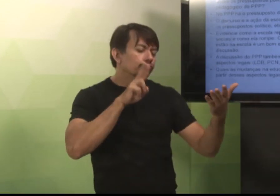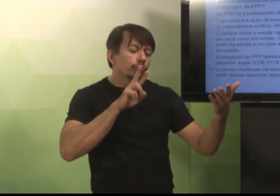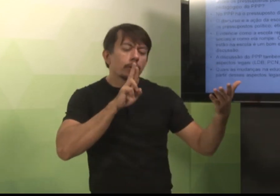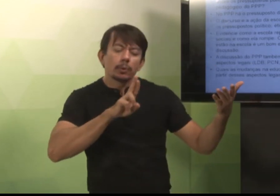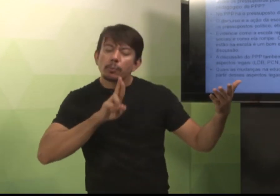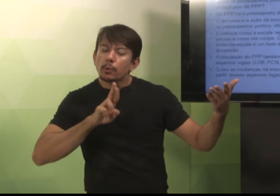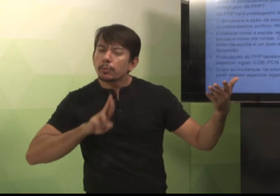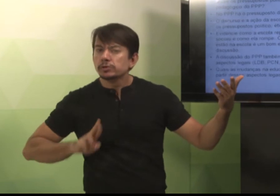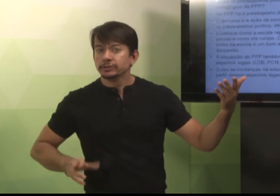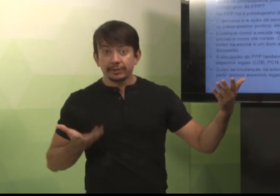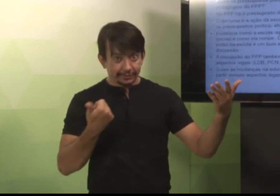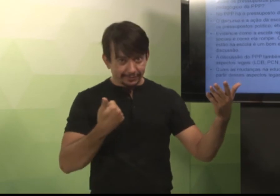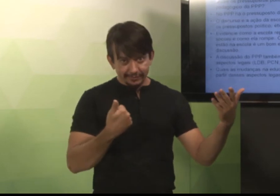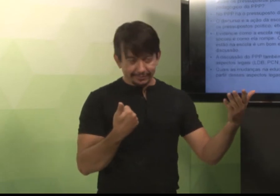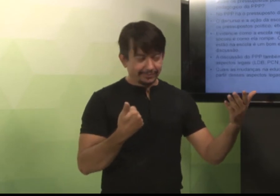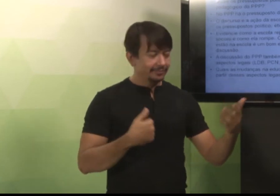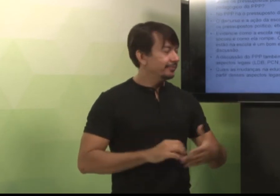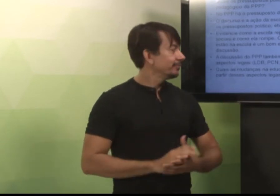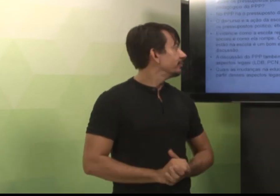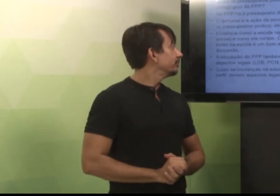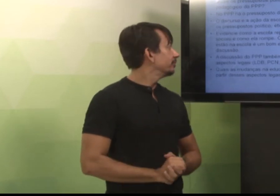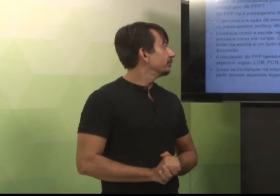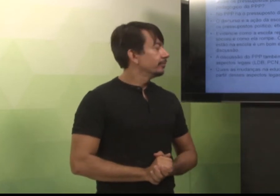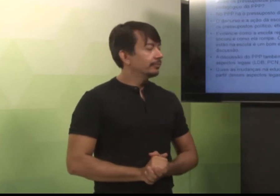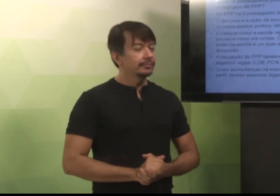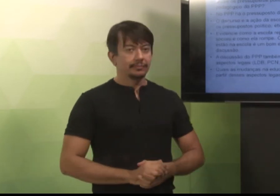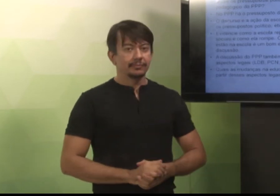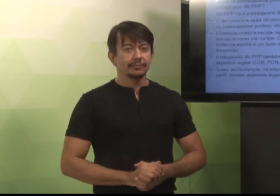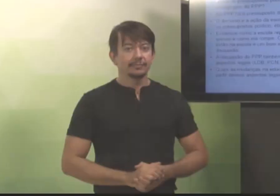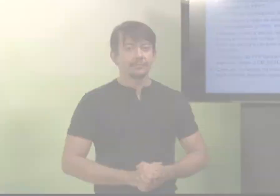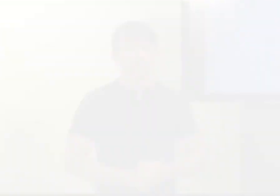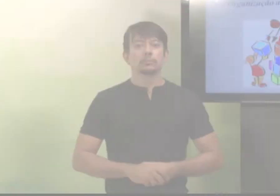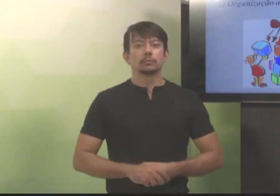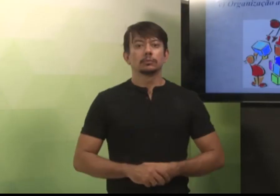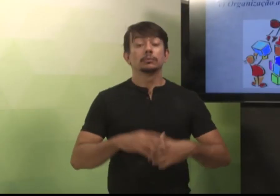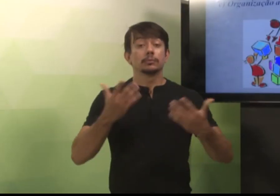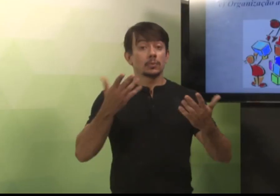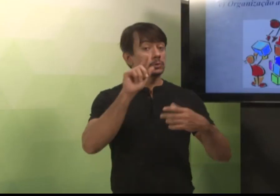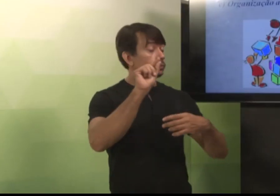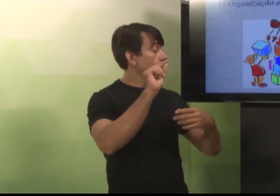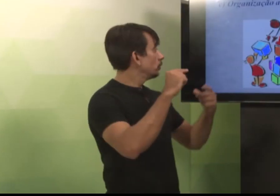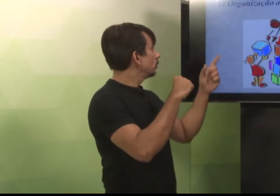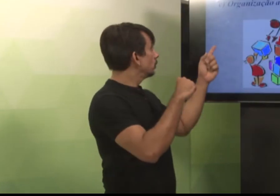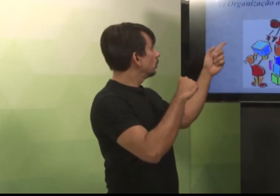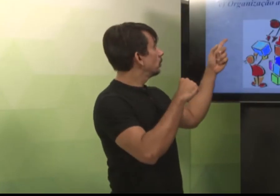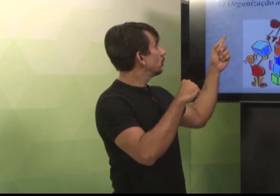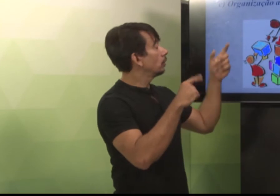Então, você pode aproveitar essas perguntas, você pode utilizar essas perguntas.